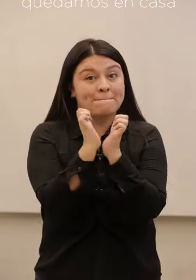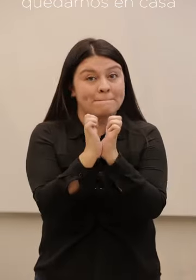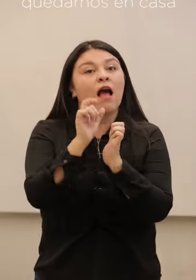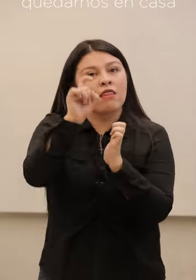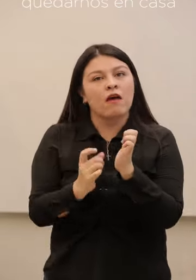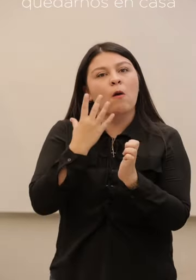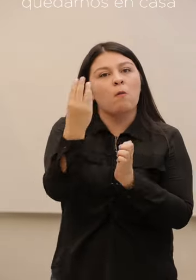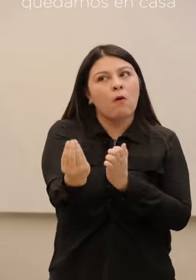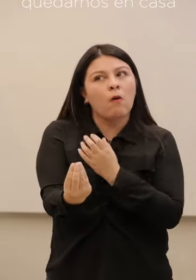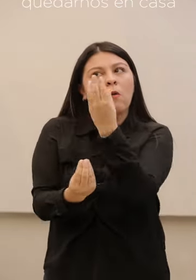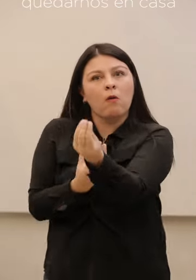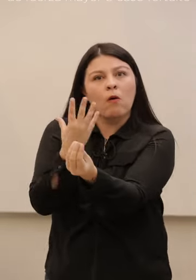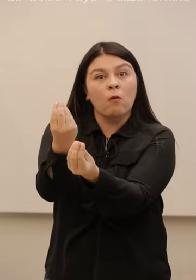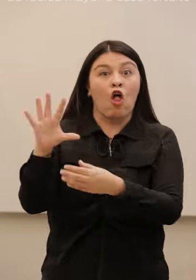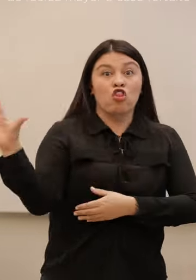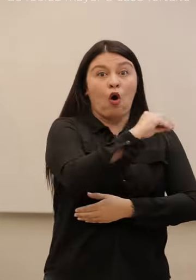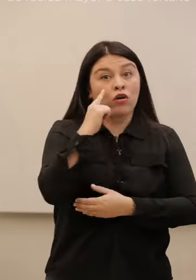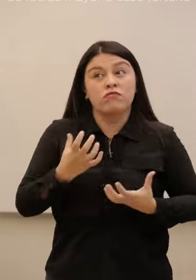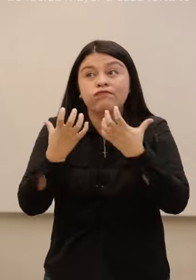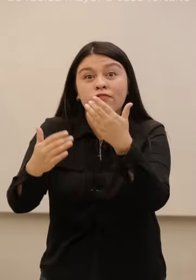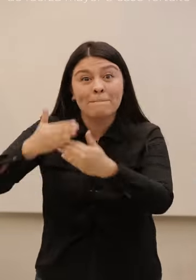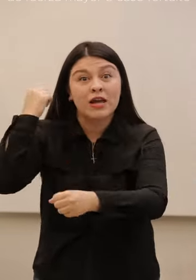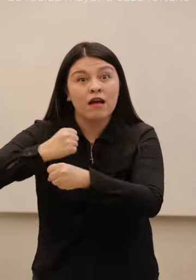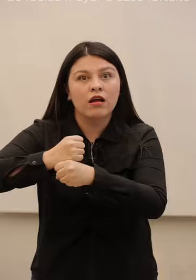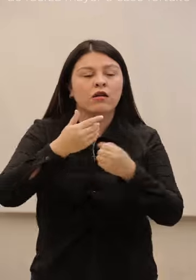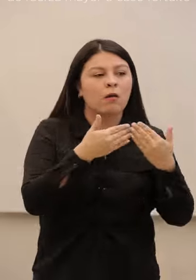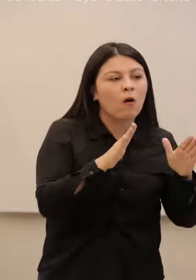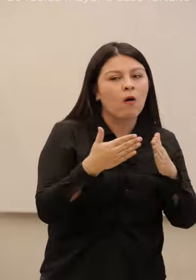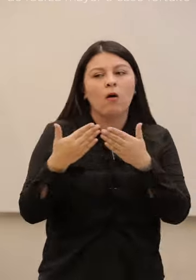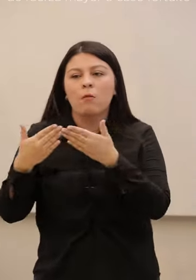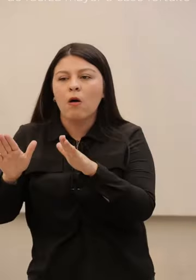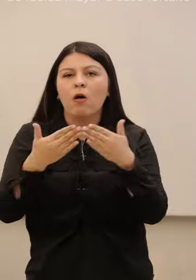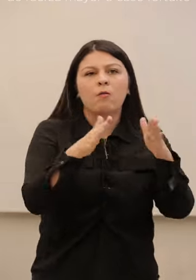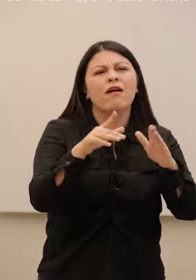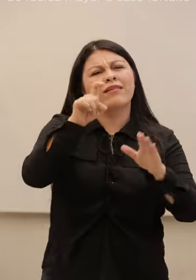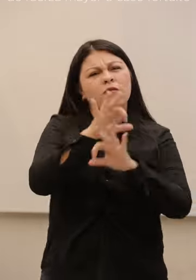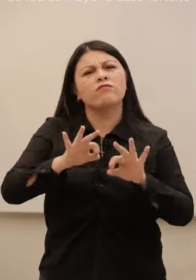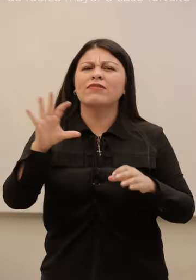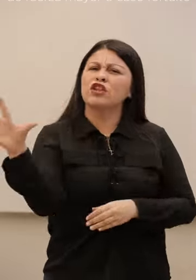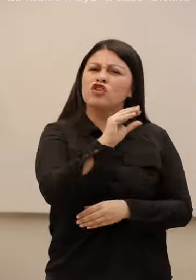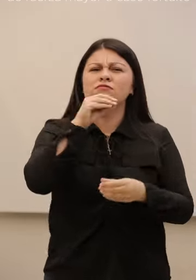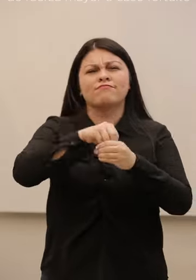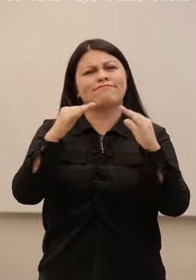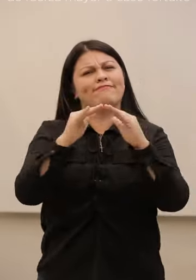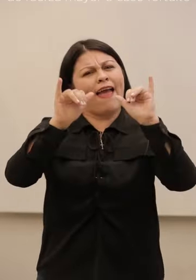quedarnos en casa, solo podremos salir por causa de fuerza mayor o caso fortuito, y las